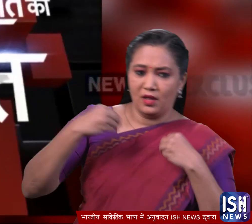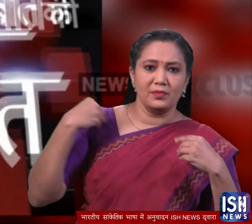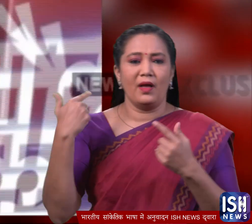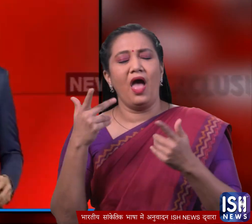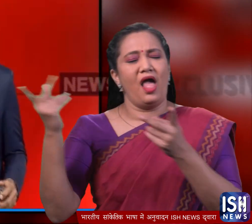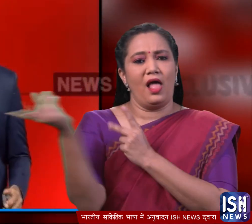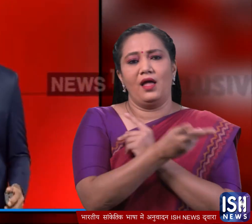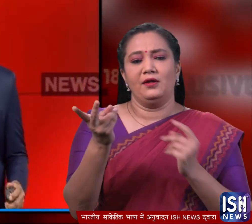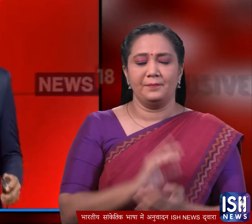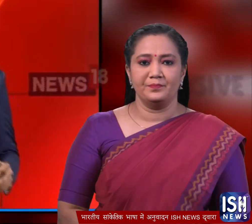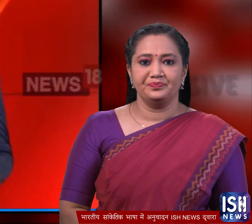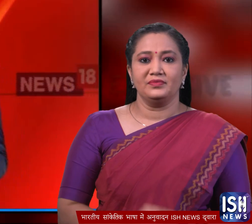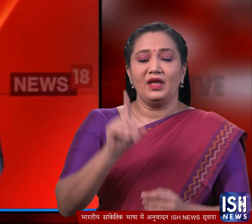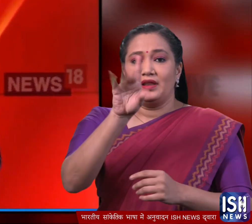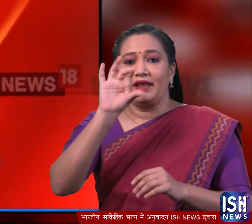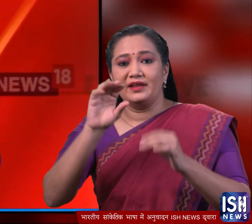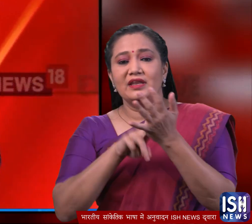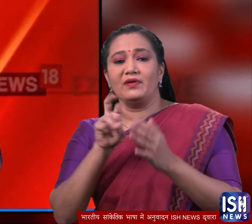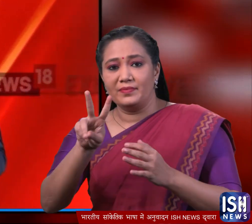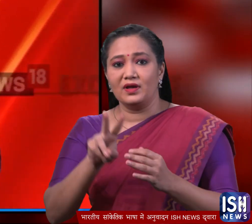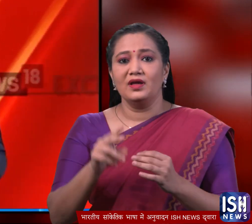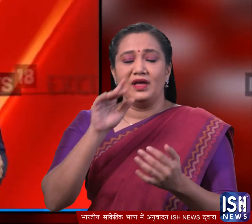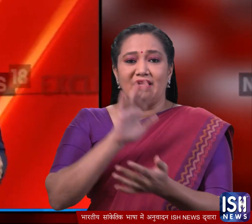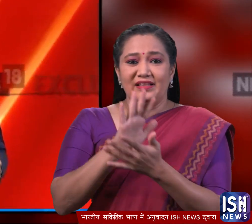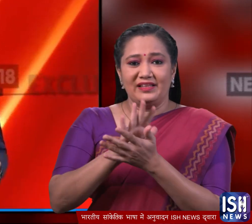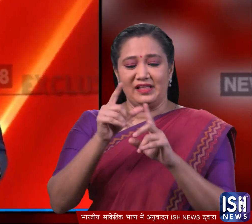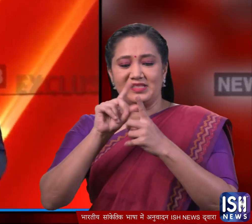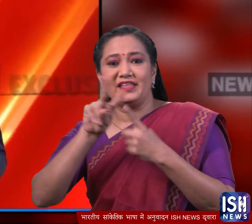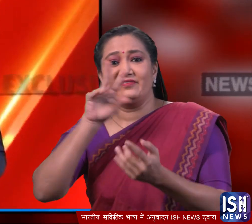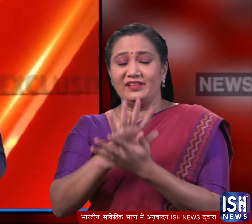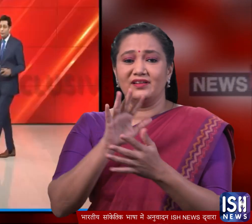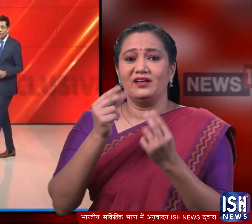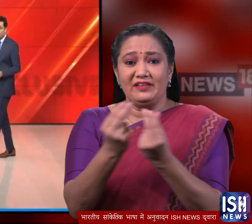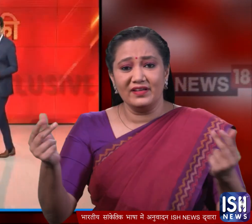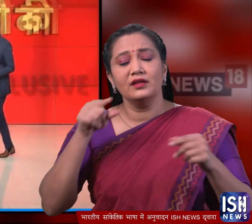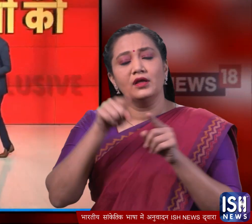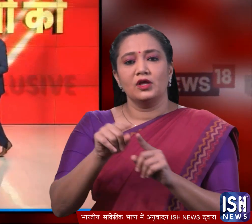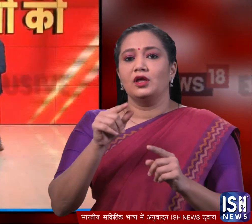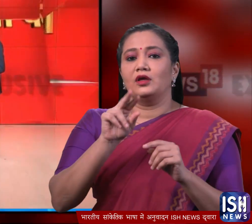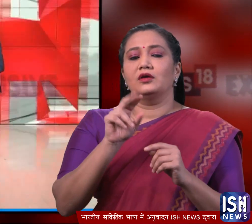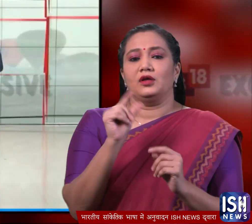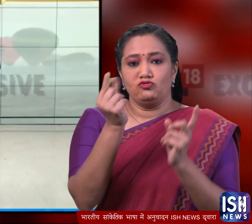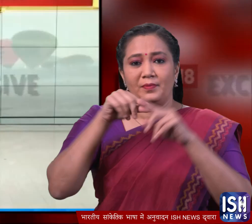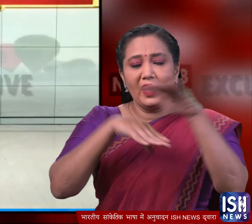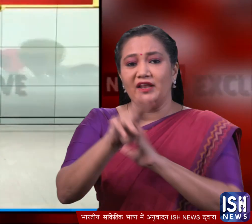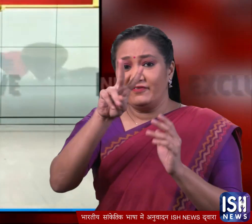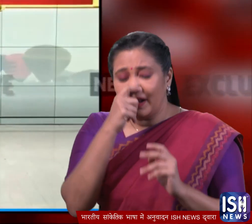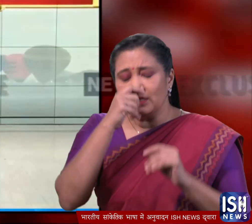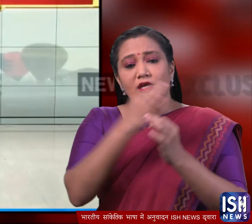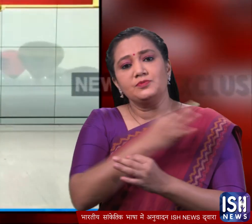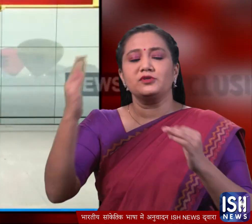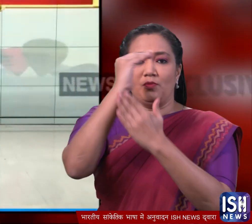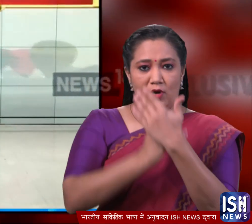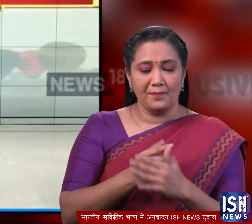गई। 19 नवंबर को देव दीपावली के मौके को यादगार बनाने के लिए उत्तर प्रदेश के वाराणसी में प्रशासन ने खास तैयारी